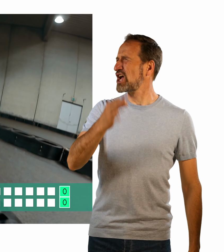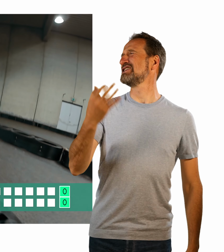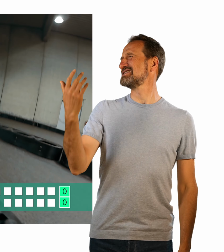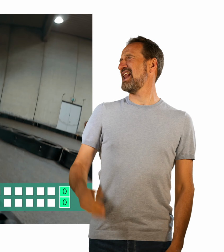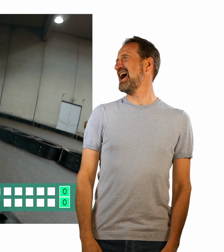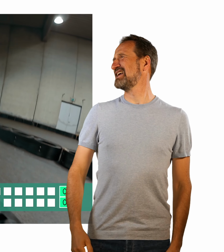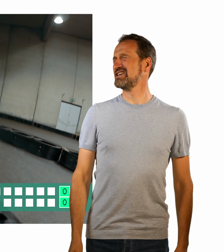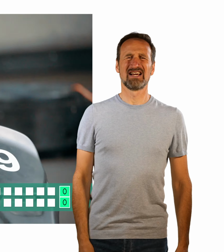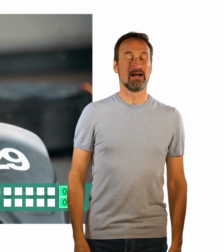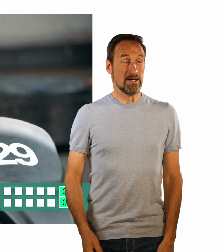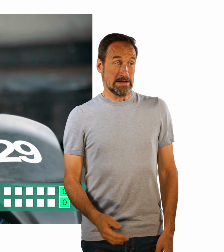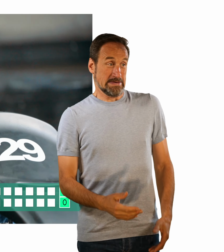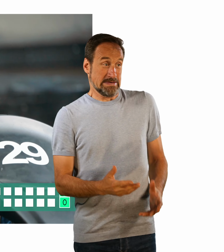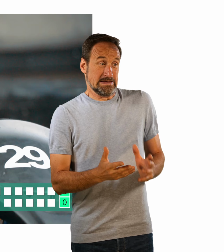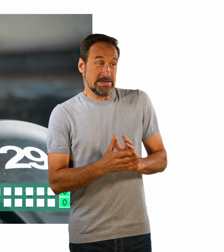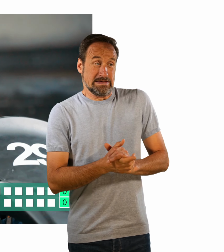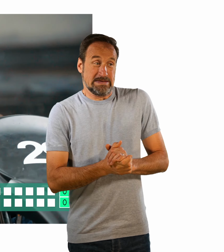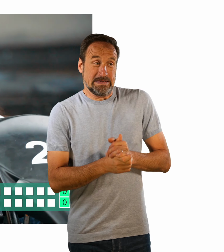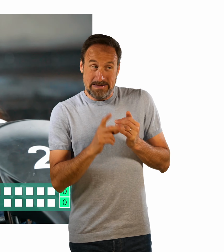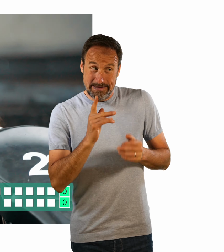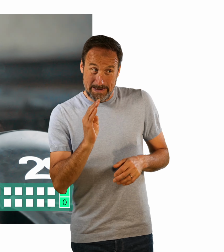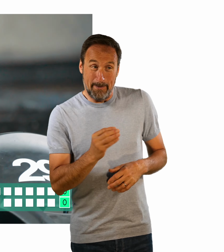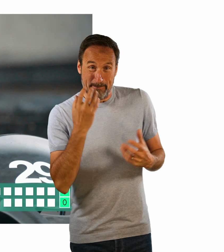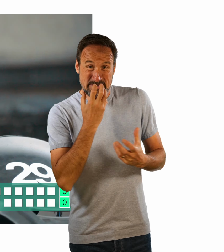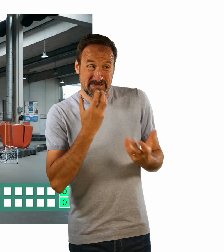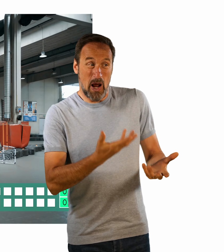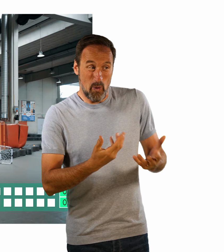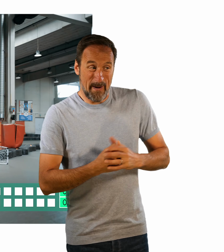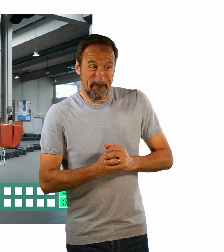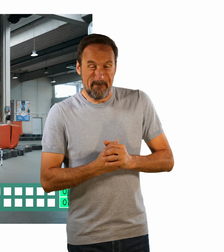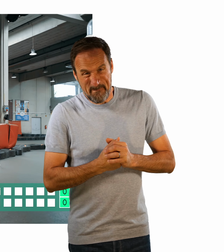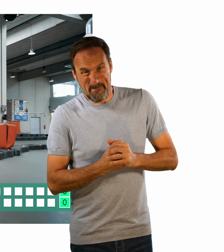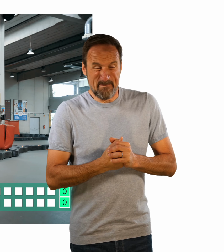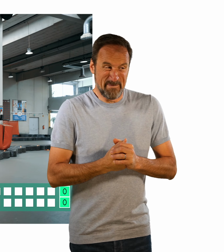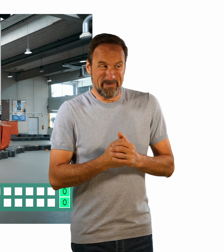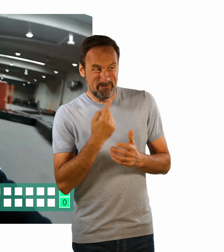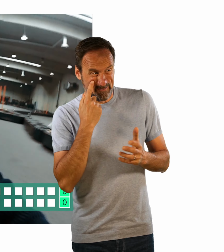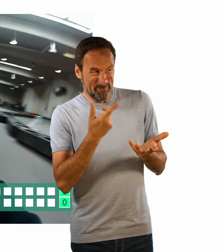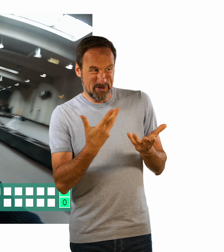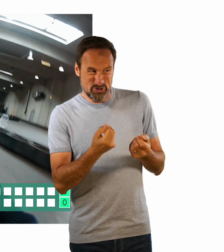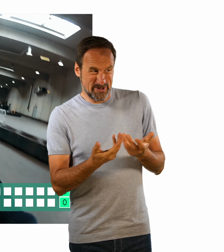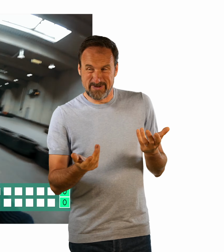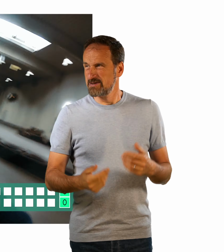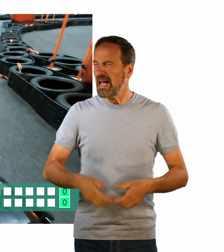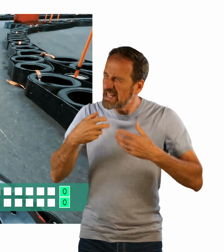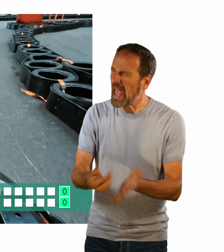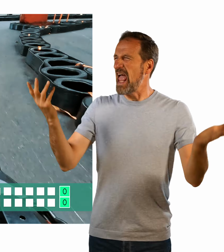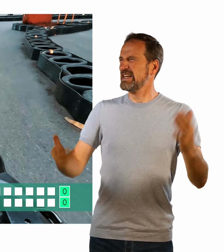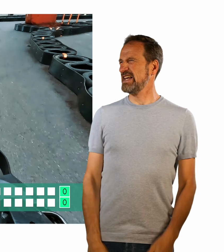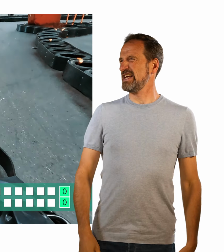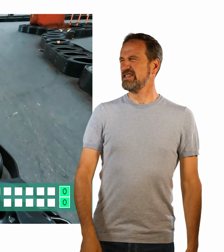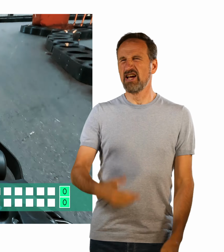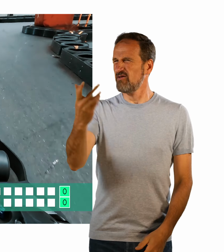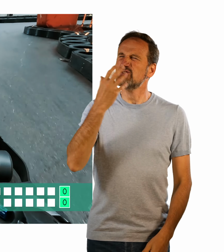Ich kotze gleich. Ja, da ist Kim sauer. Scheinbar kommt sie hier nicht klar. Ey, es geht einfach nicht. Es geht nicht.